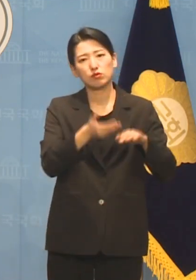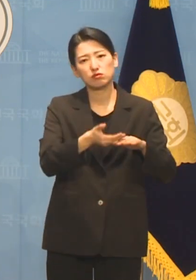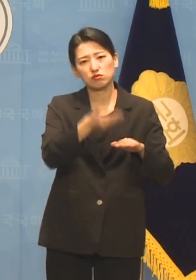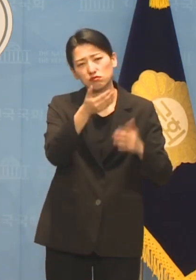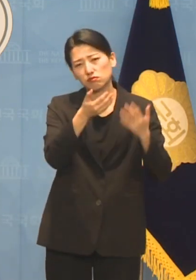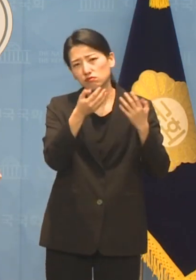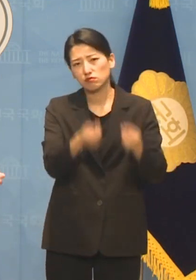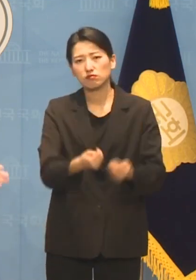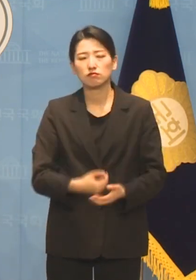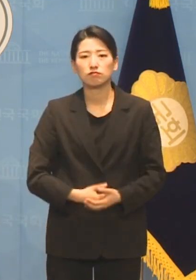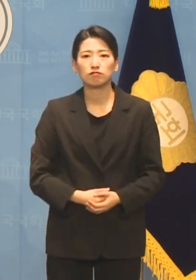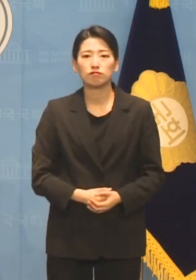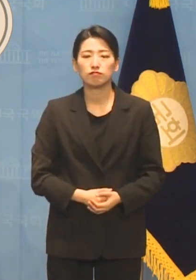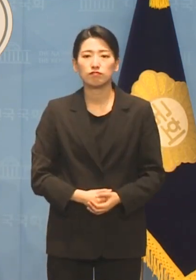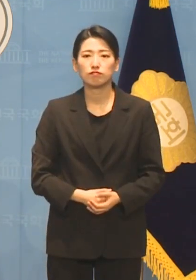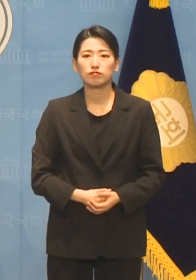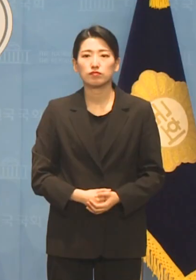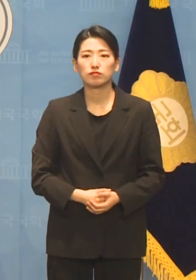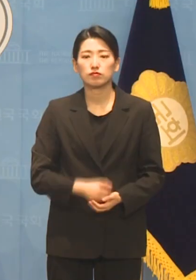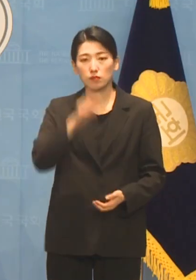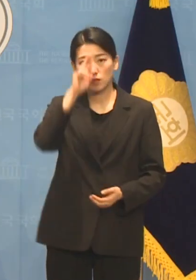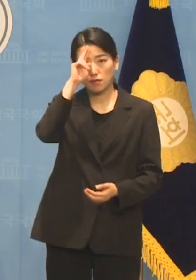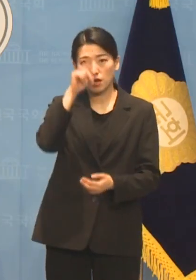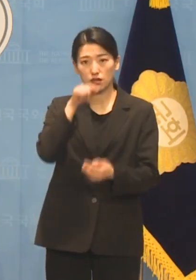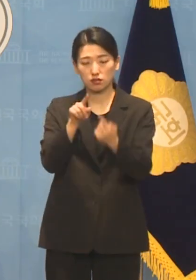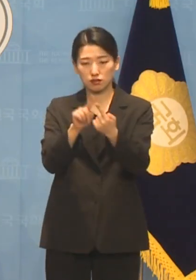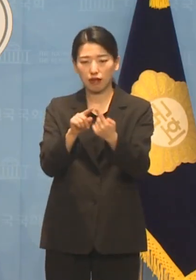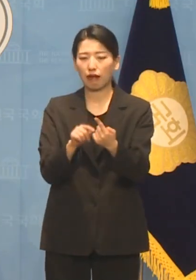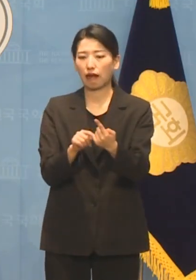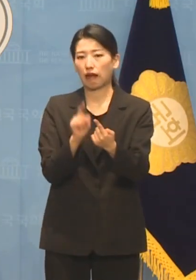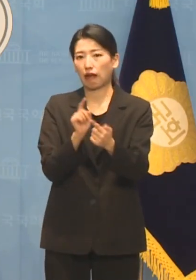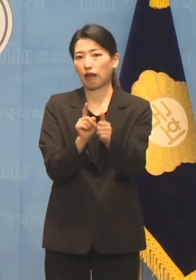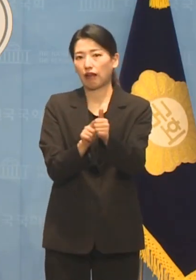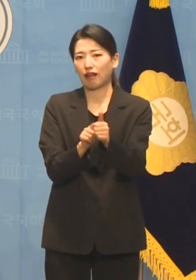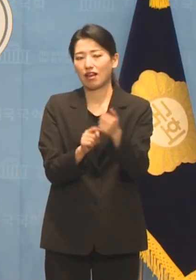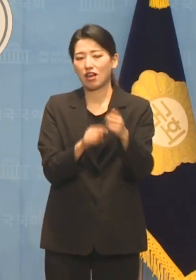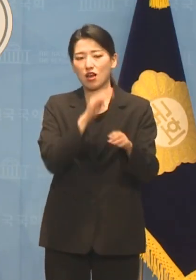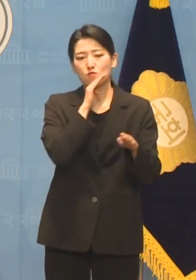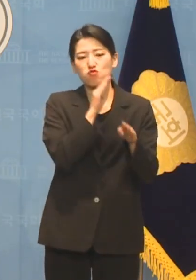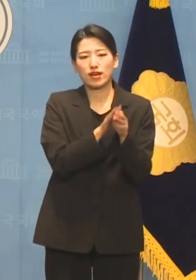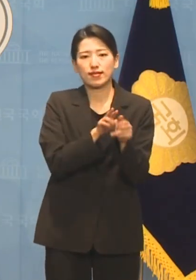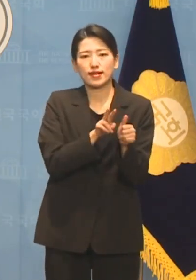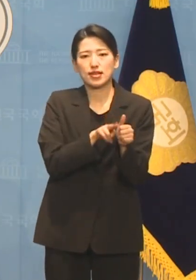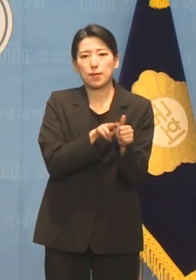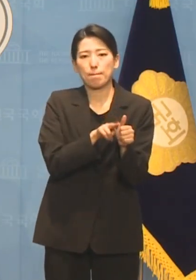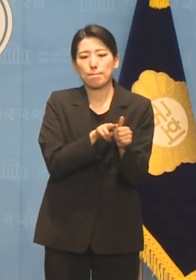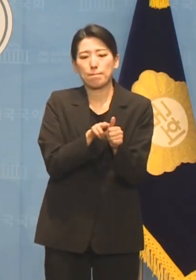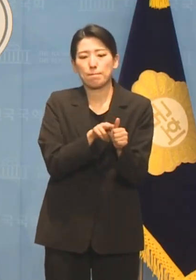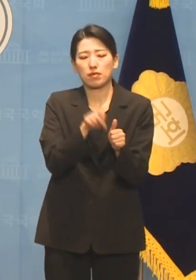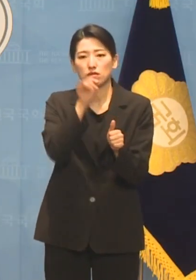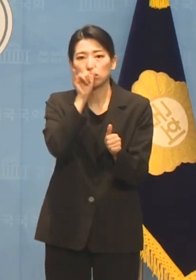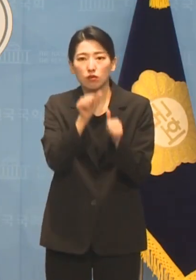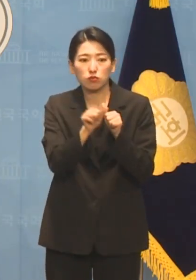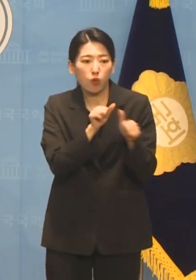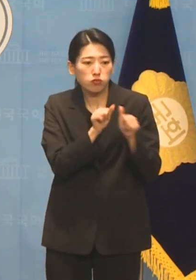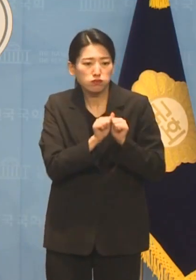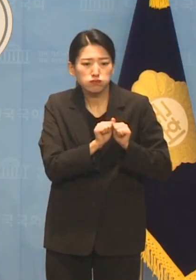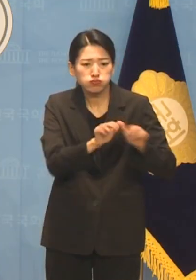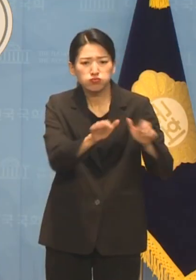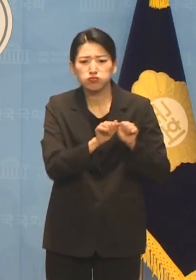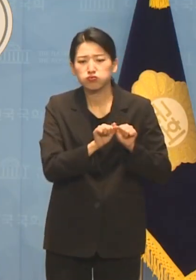12.21%였습니다. 특히 박선원 의원이 간첩이라는 허위 사실이 무분별하게 확산되고 있고 지속되고